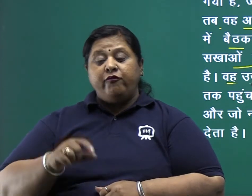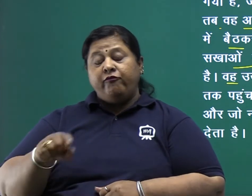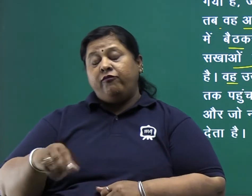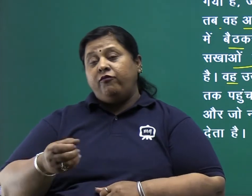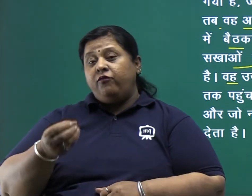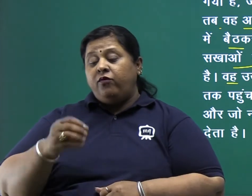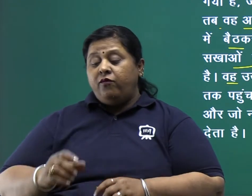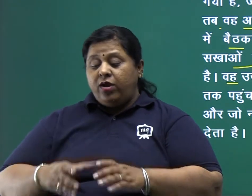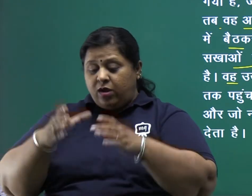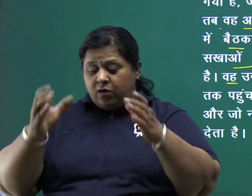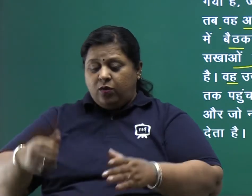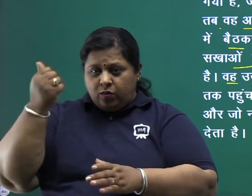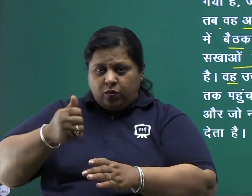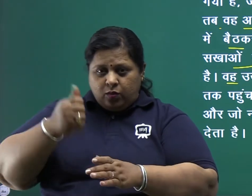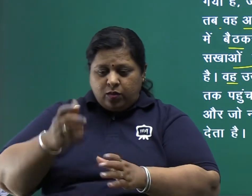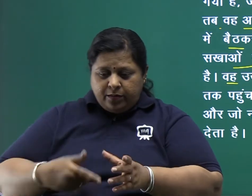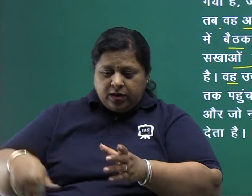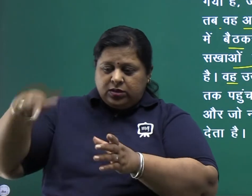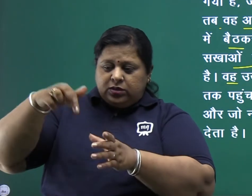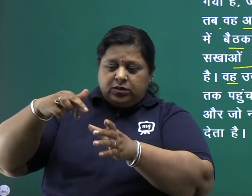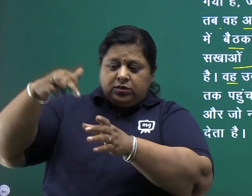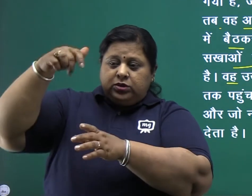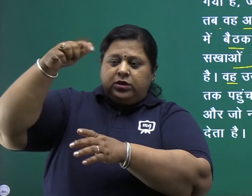वह ऊखल पर चढ़कर